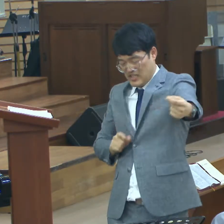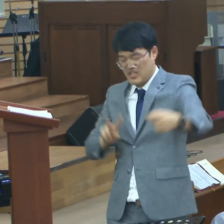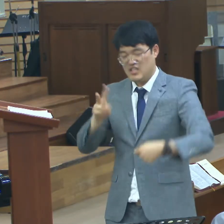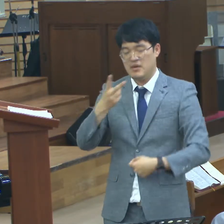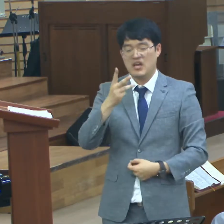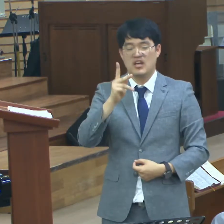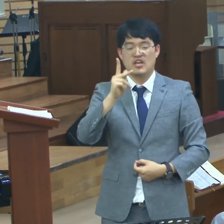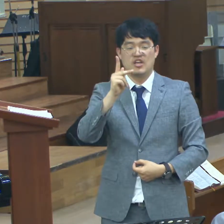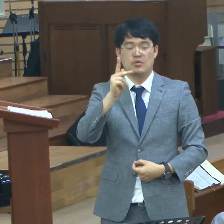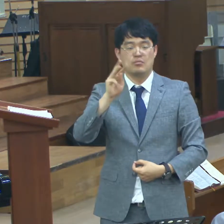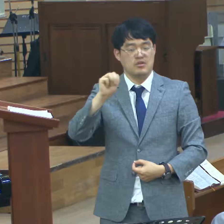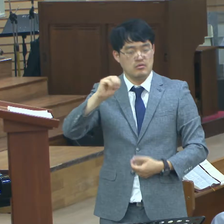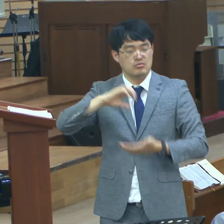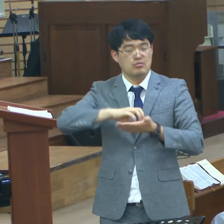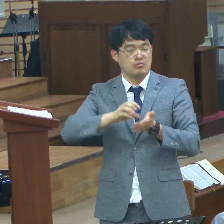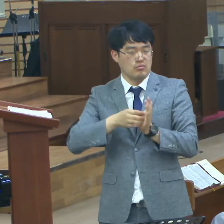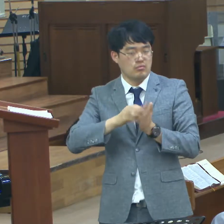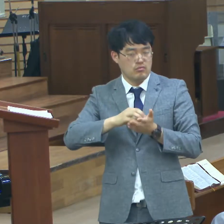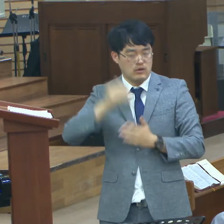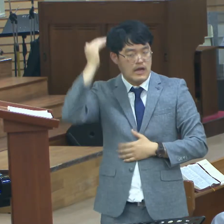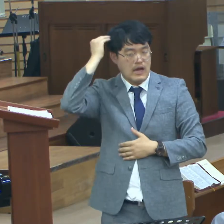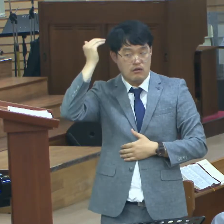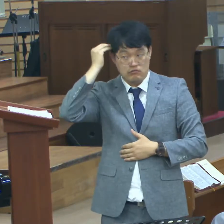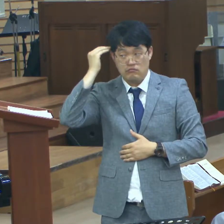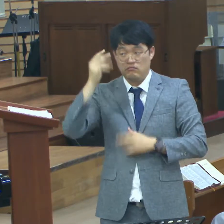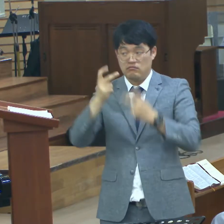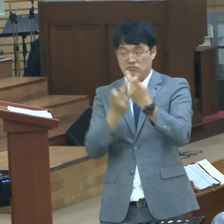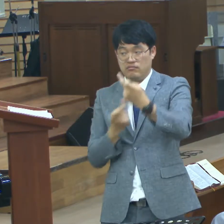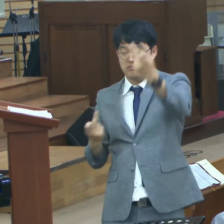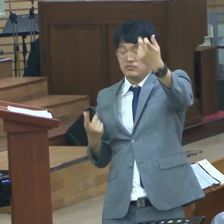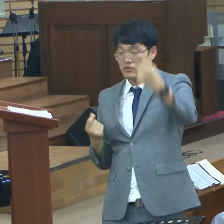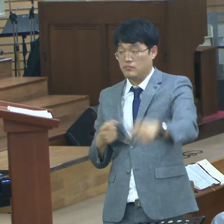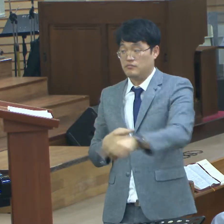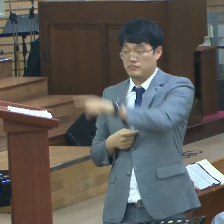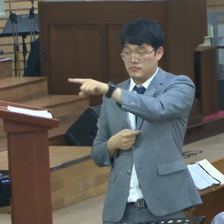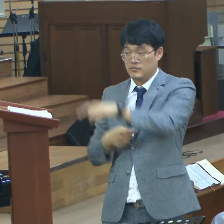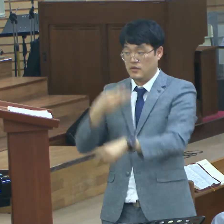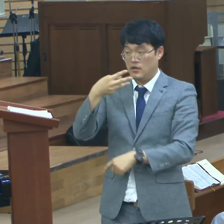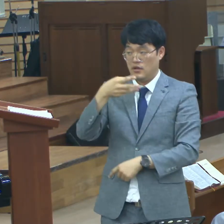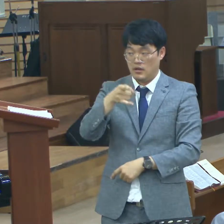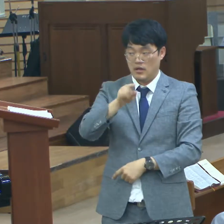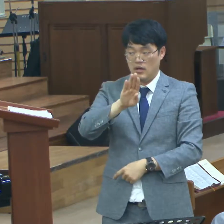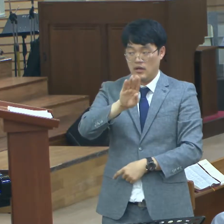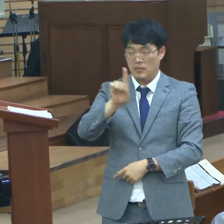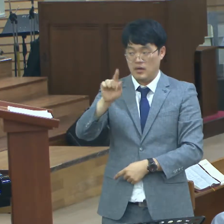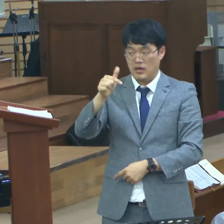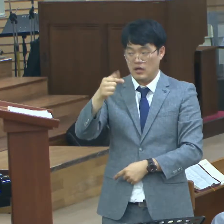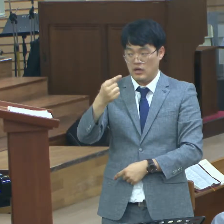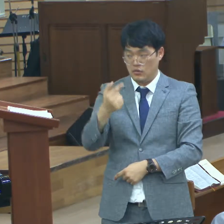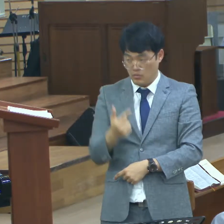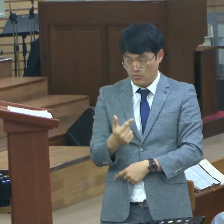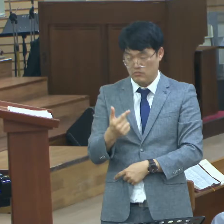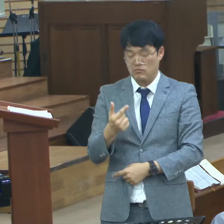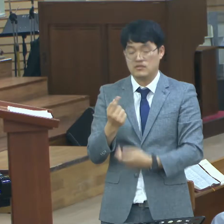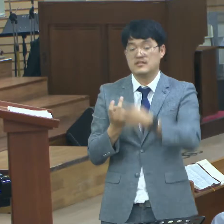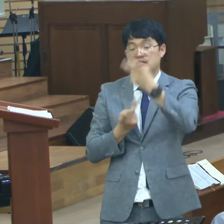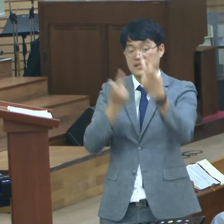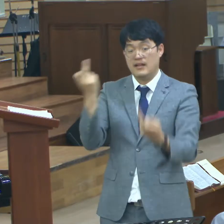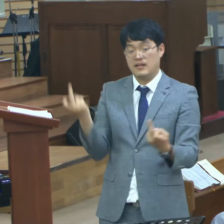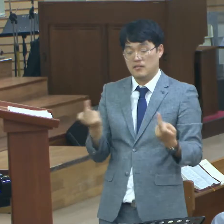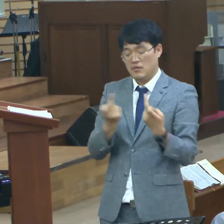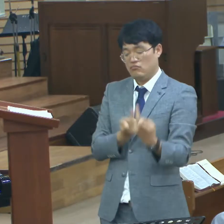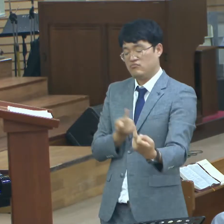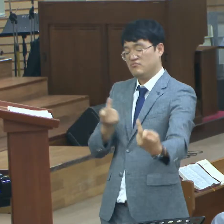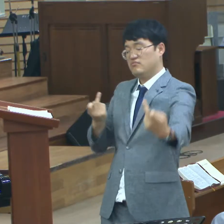우리 태백산맥처럼 이렇게 있는 거예요. 다음 사진 보시죠. 이게 레바논 산맥이 쫙 200km 가까이 있어요.